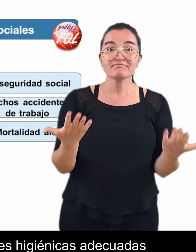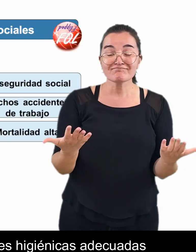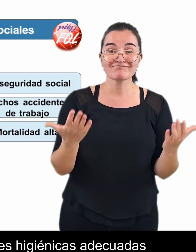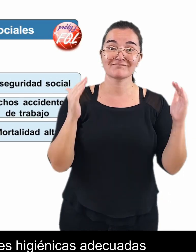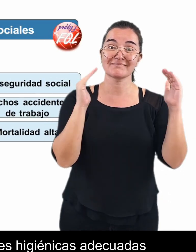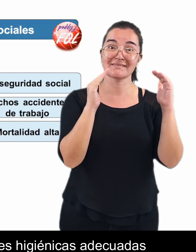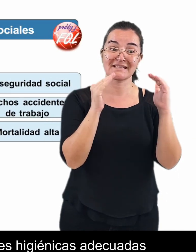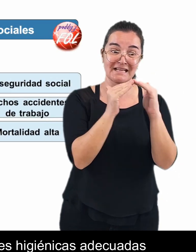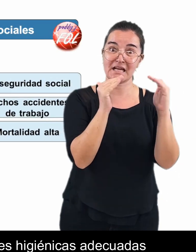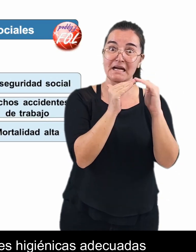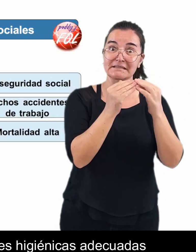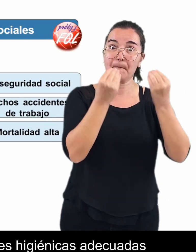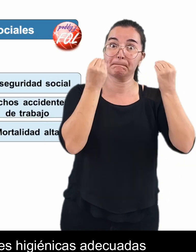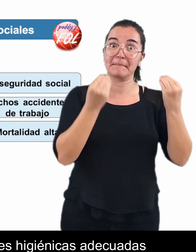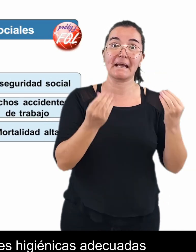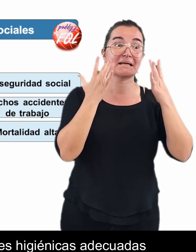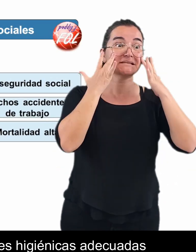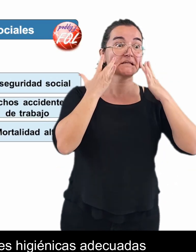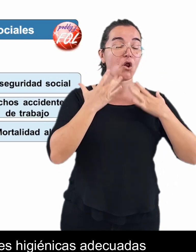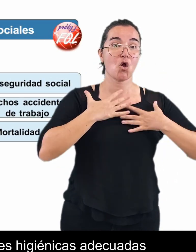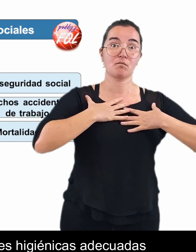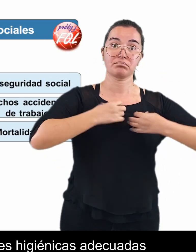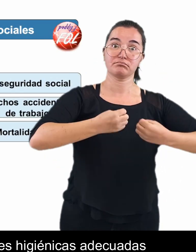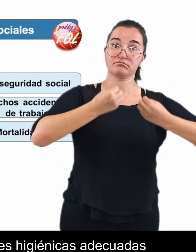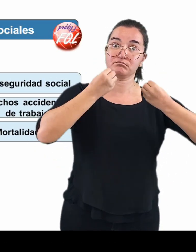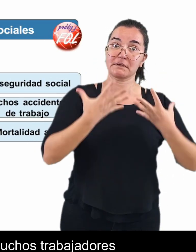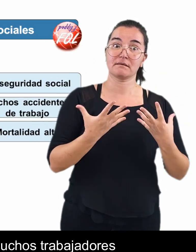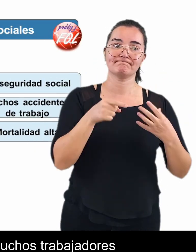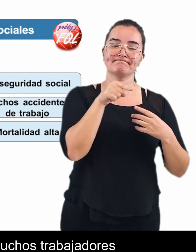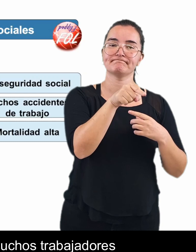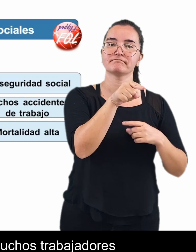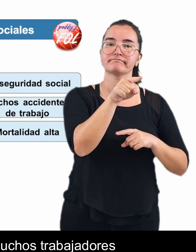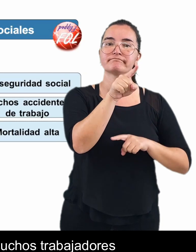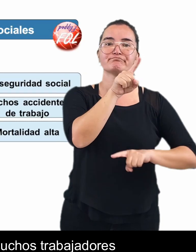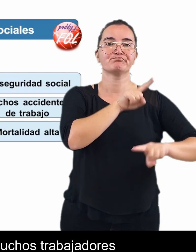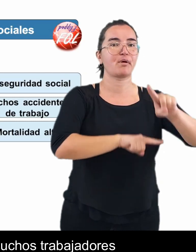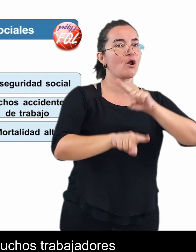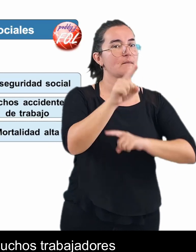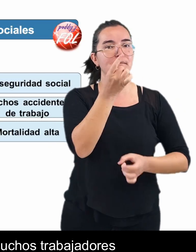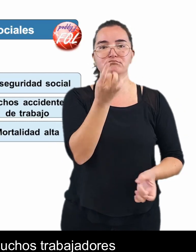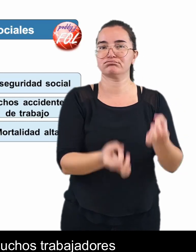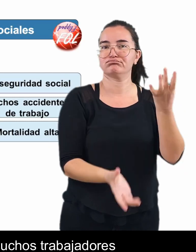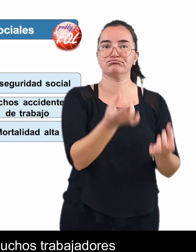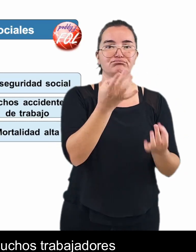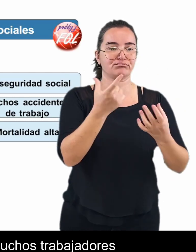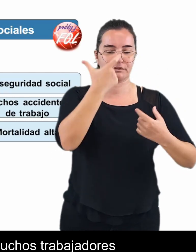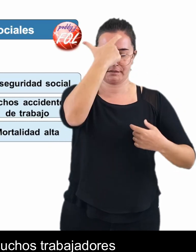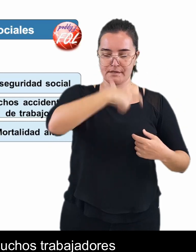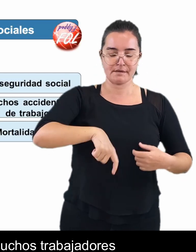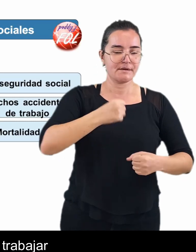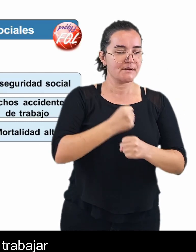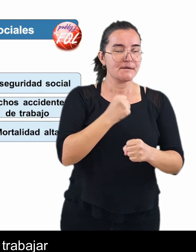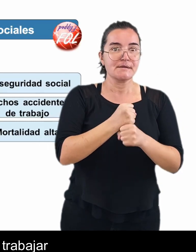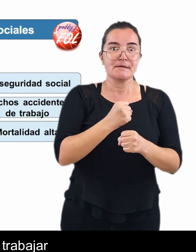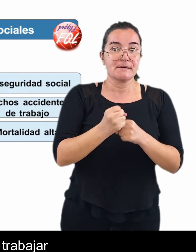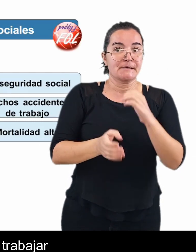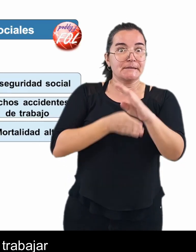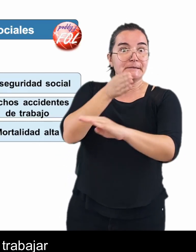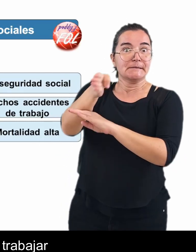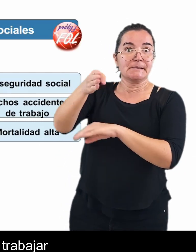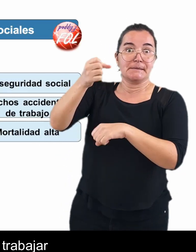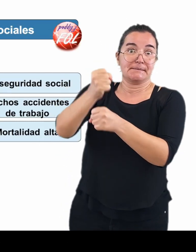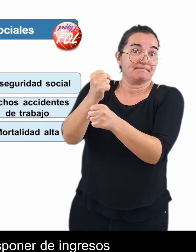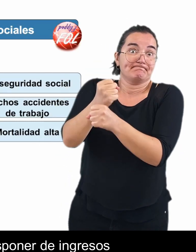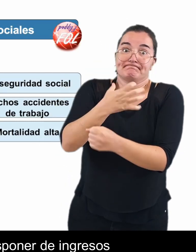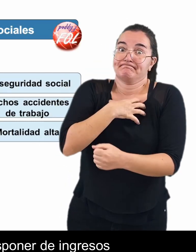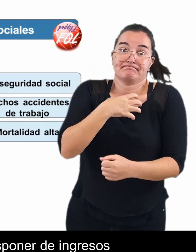Al no contar las viviendas con condiciones higiénicas adecuadas, aparecen problemas de salud en muchos trabajadores, que no pueden acudir